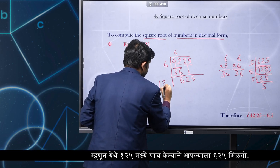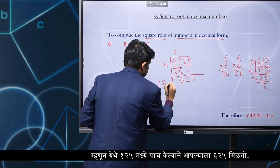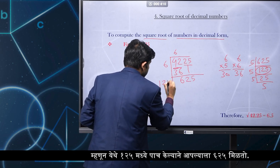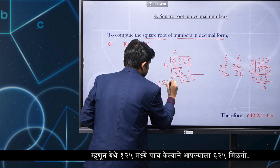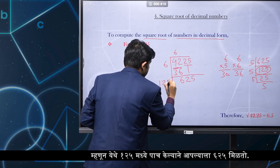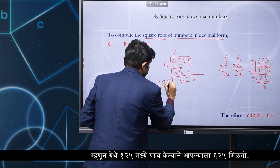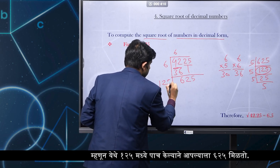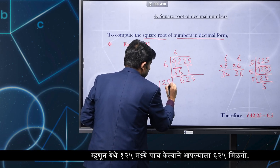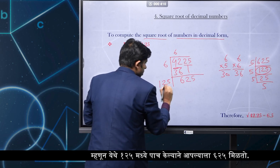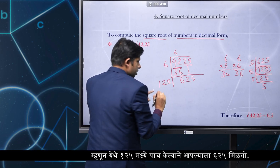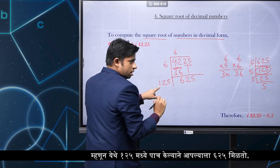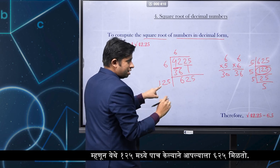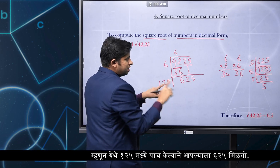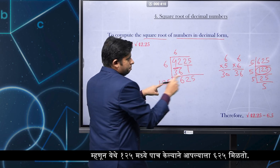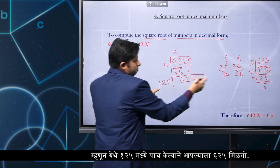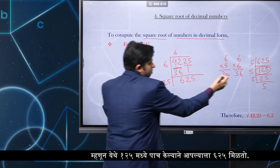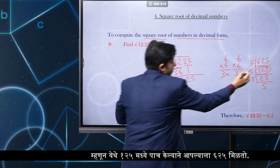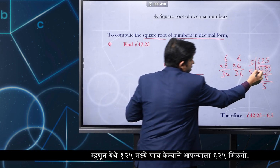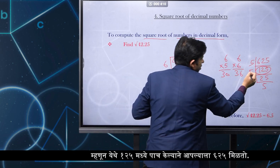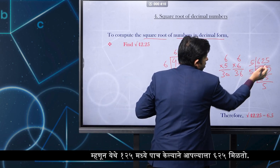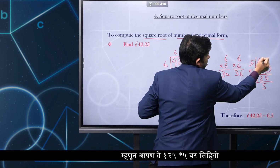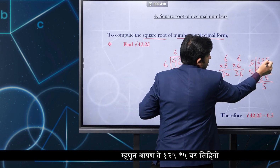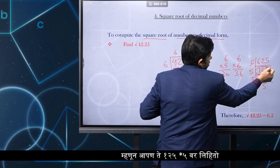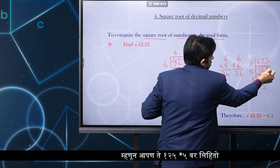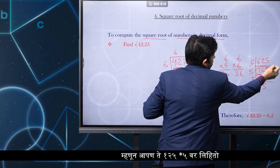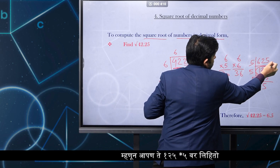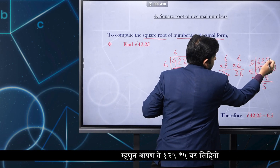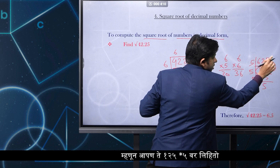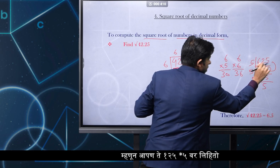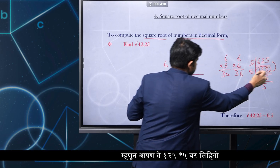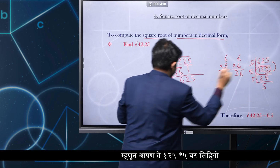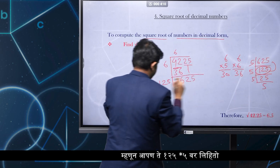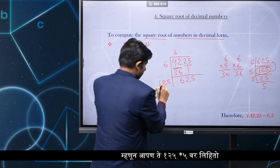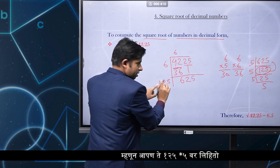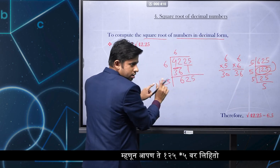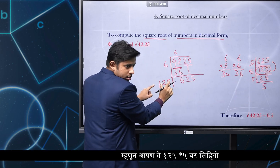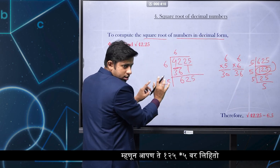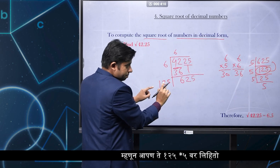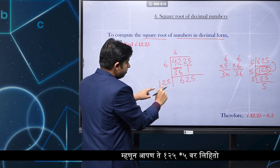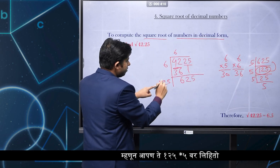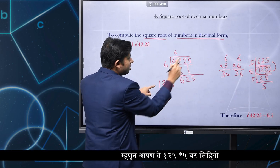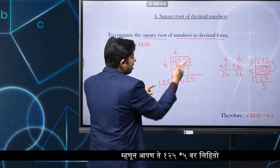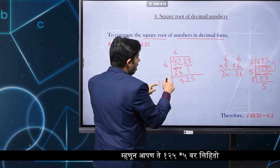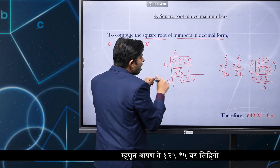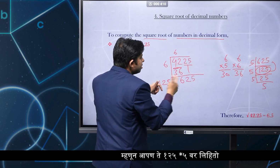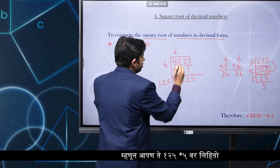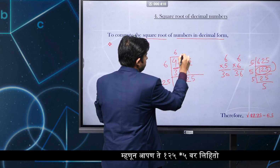आपल्याला 625 मिळतो. म्हणून आपण ते 125 गुणिले 5 वर लिहितो